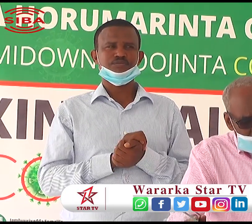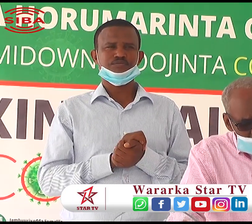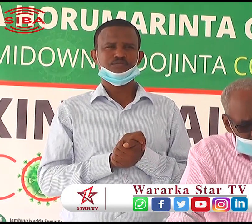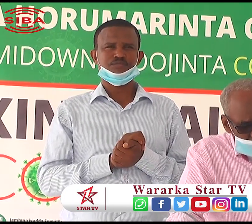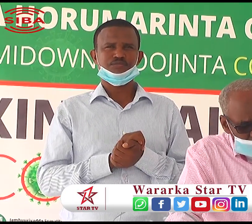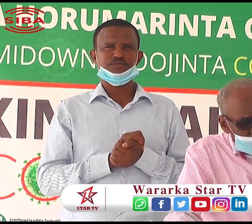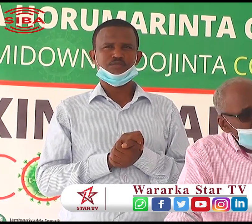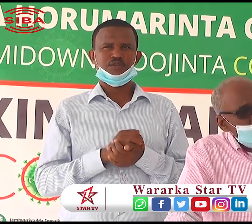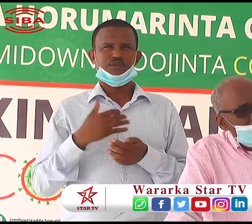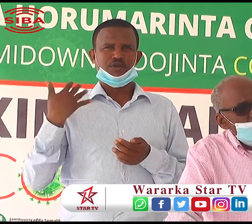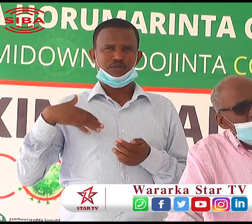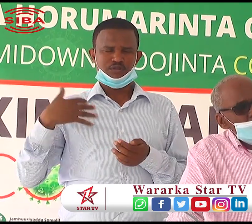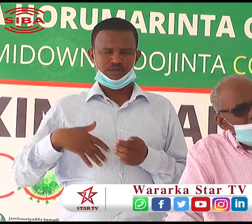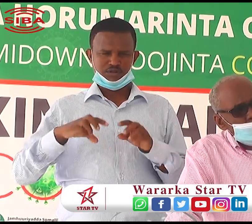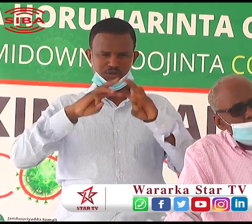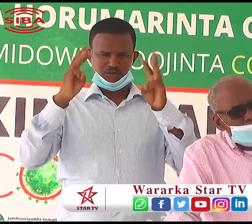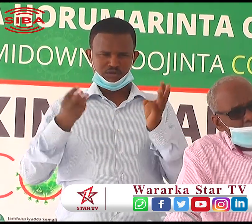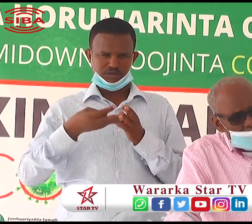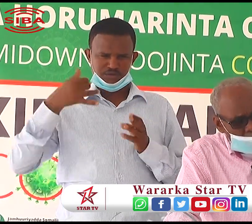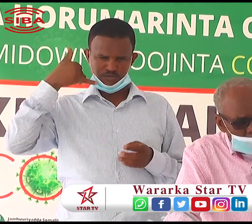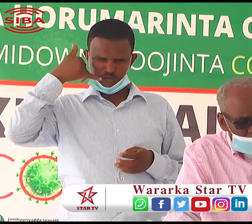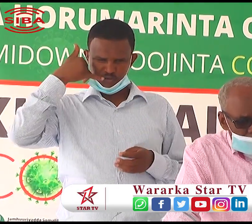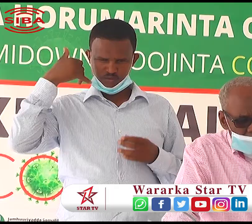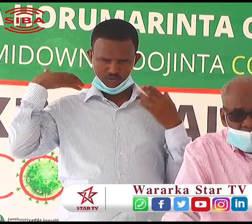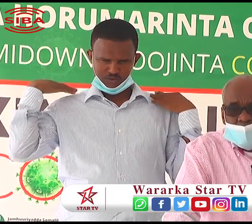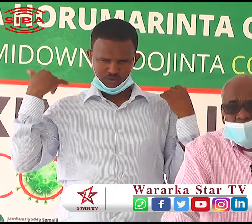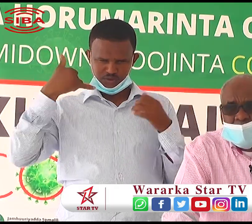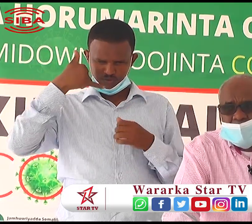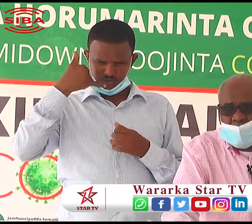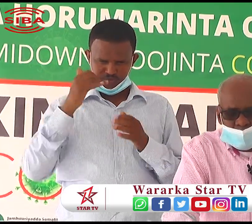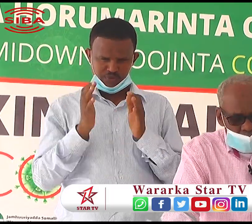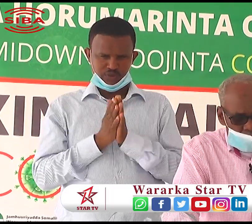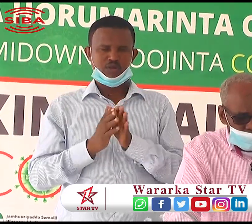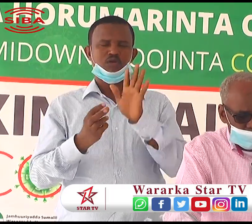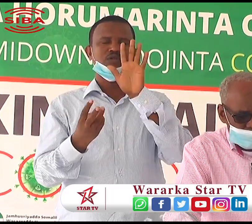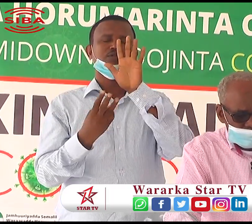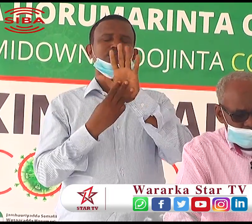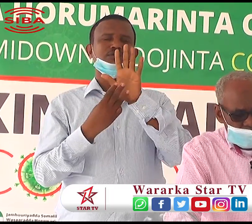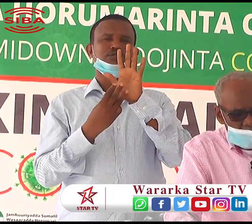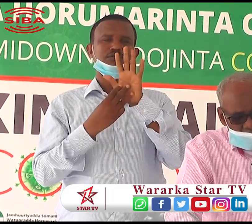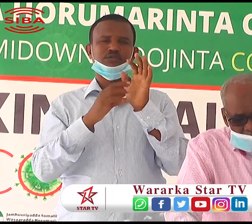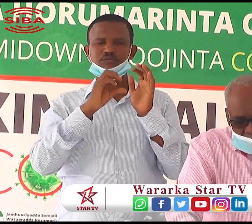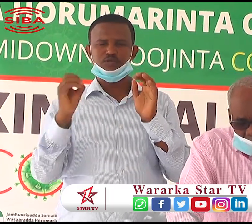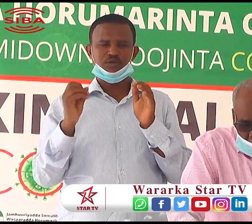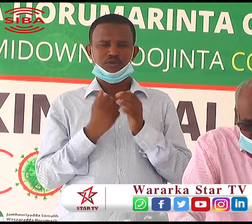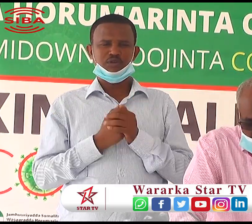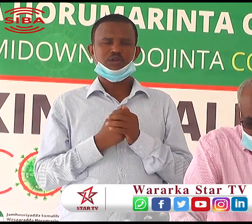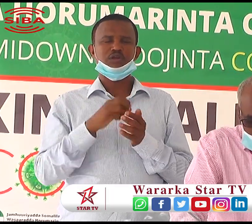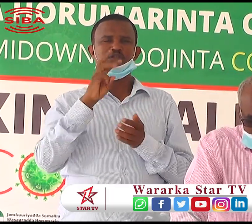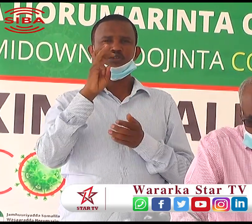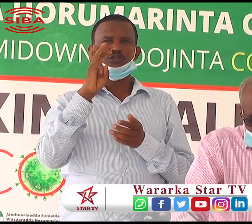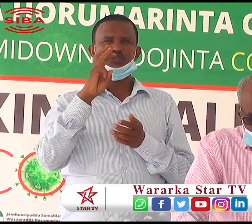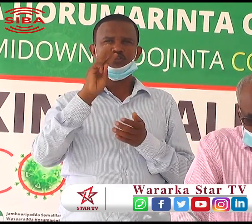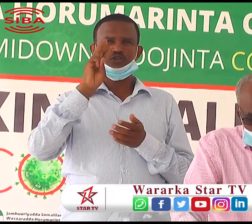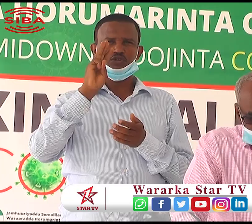cid lala soo xiriiray waxa weeye 8700 iyo 18 qof call weeye